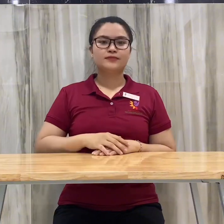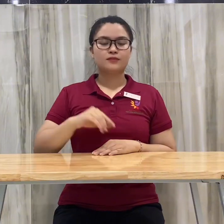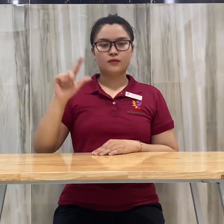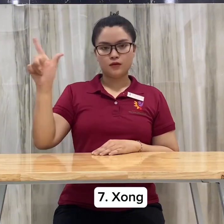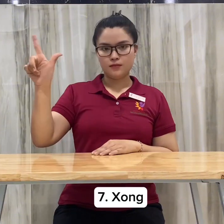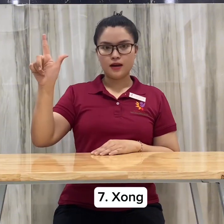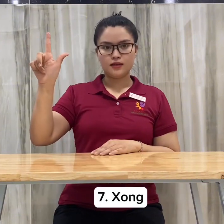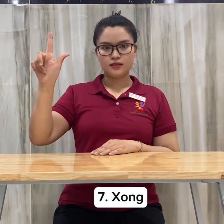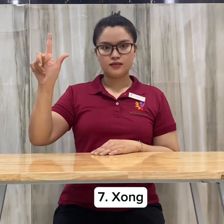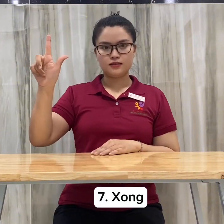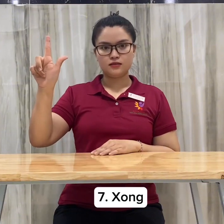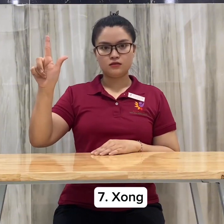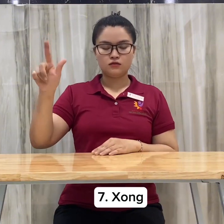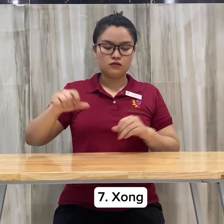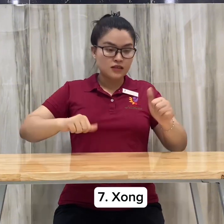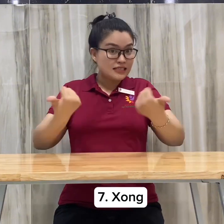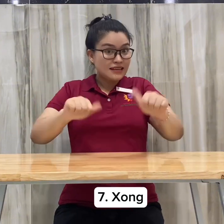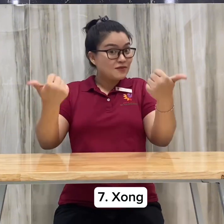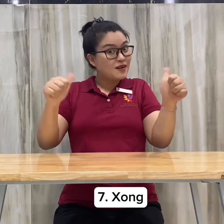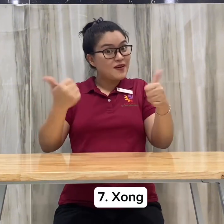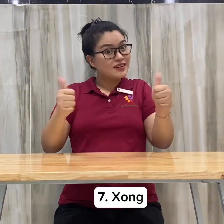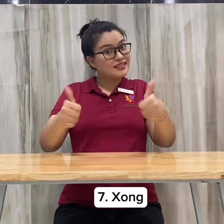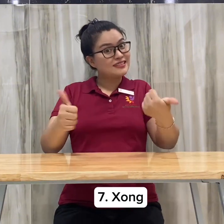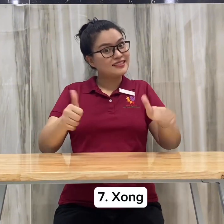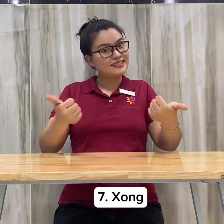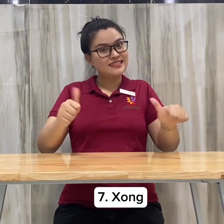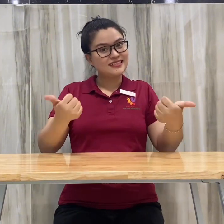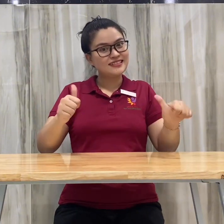Từ số 7, xong, xong rồi.